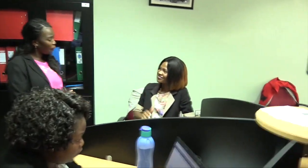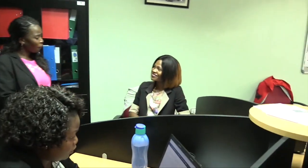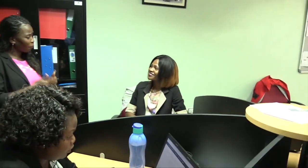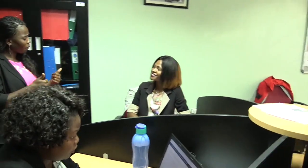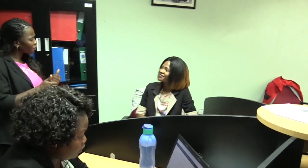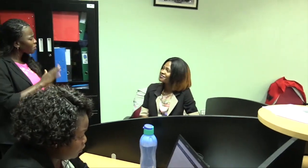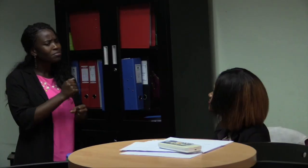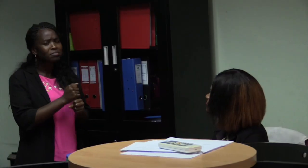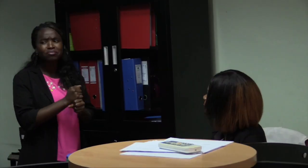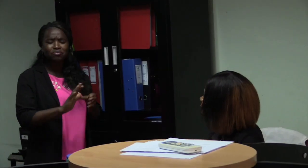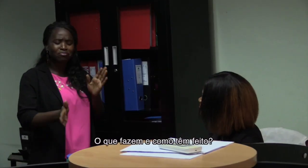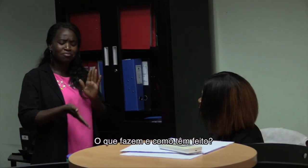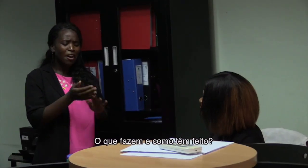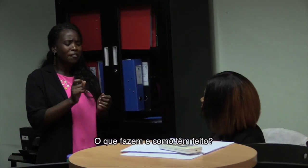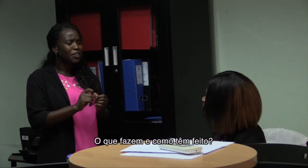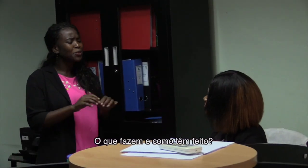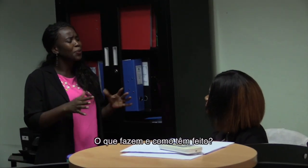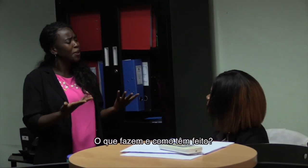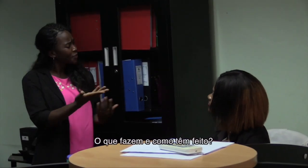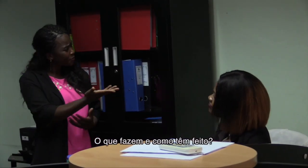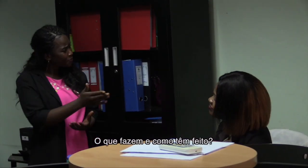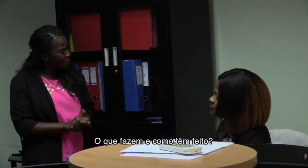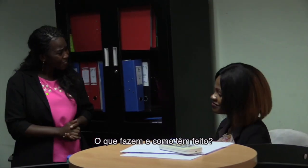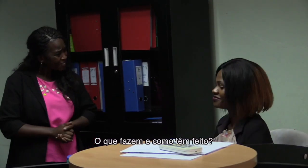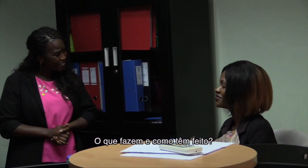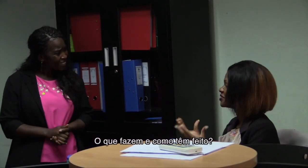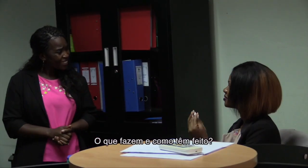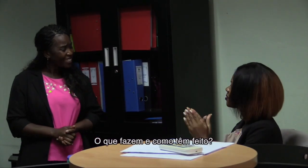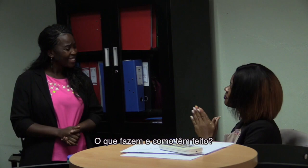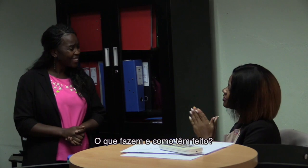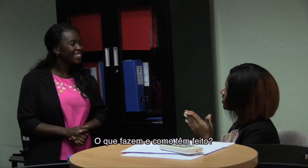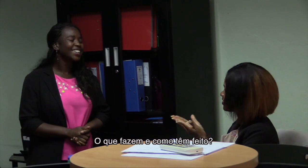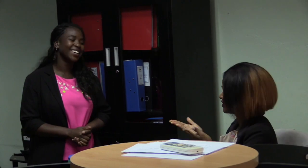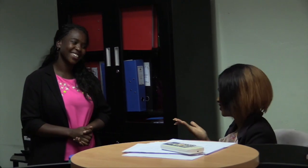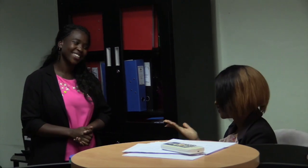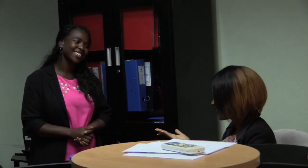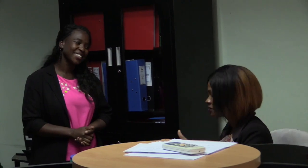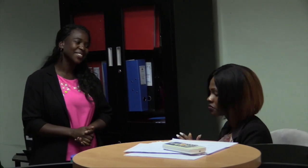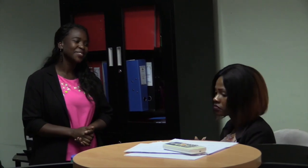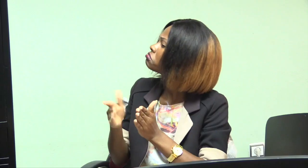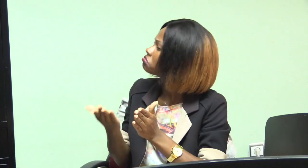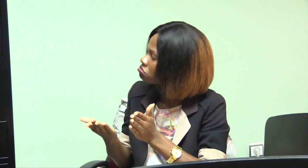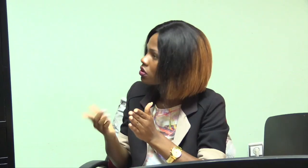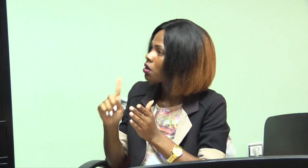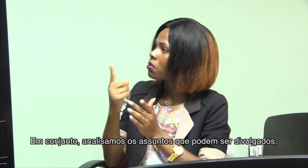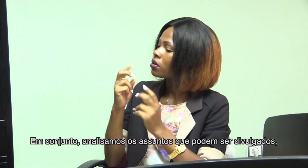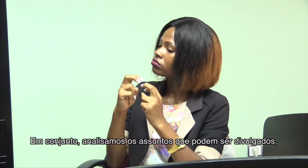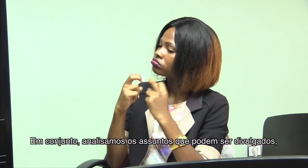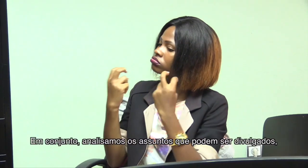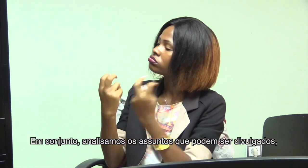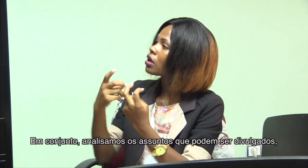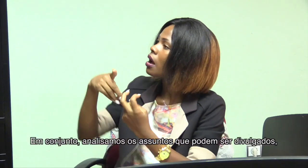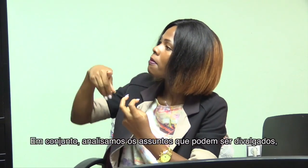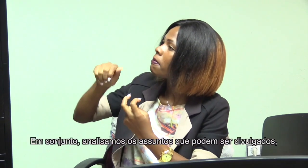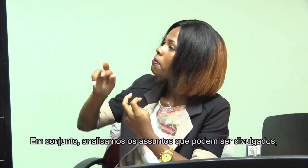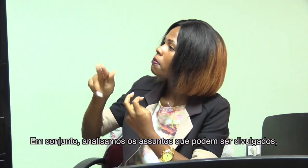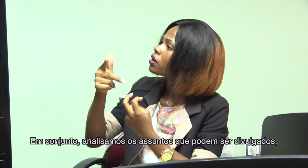O que mais fazem e como têm feito? Em conjunto, analisamos os